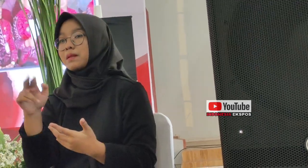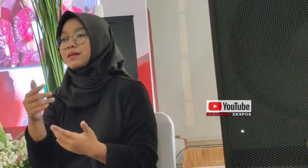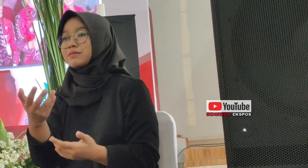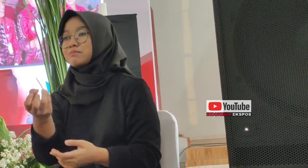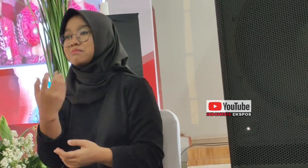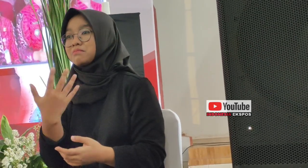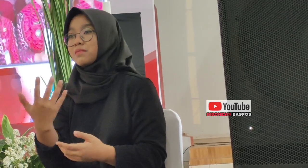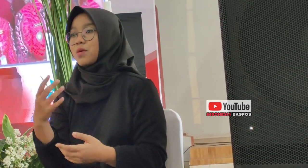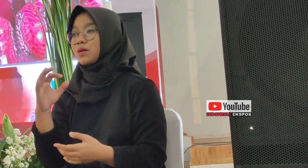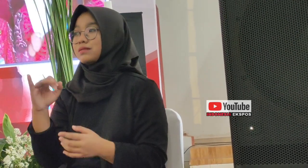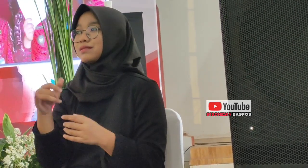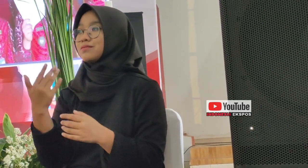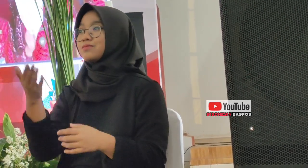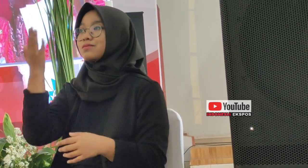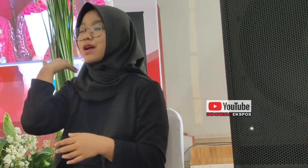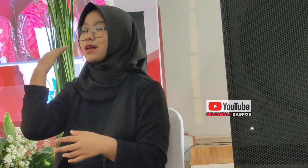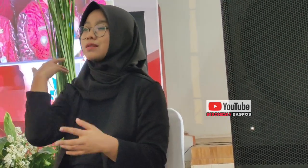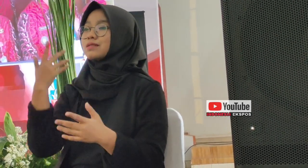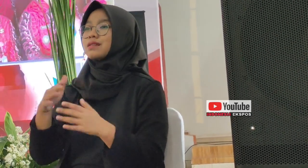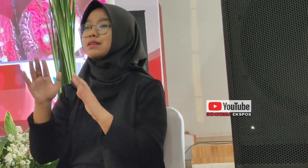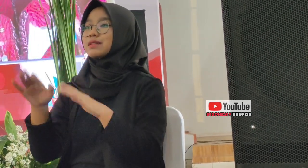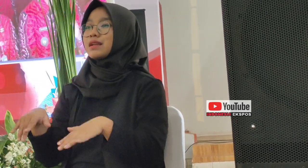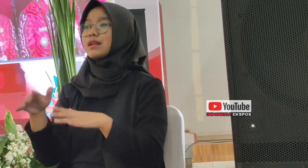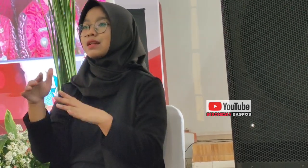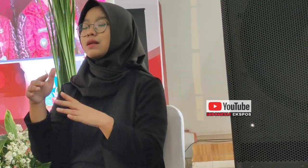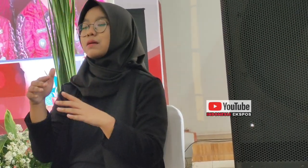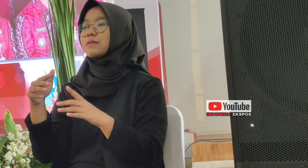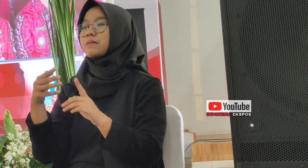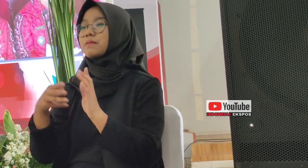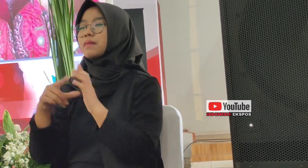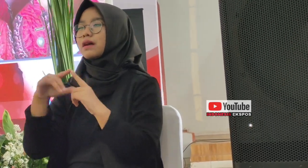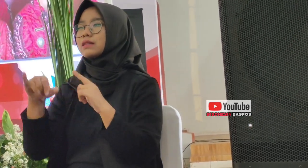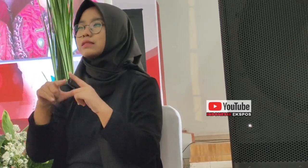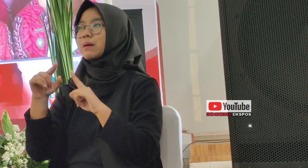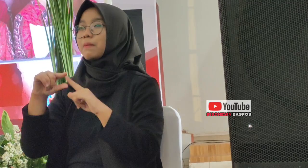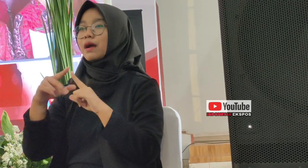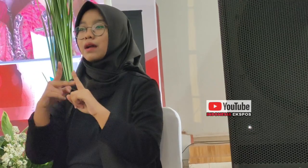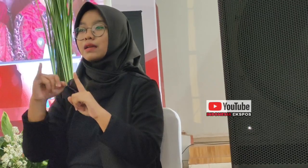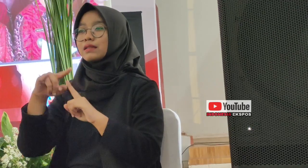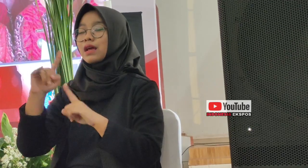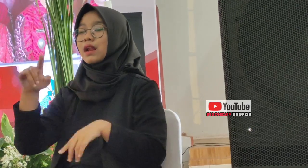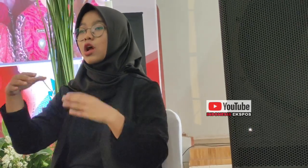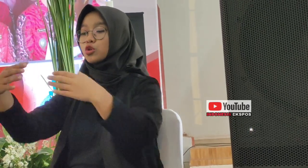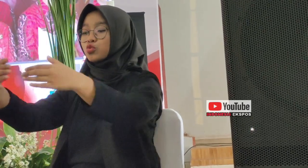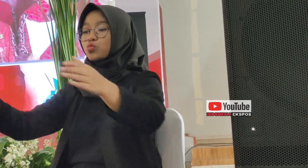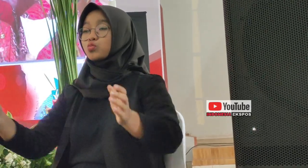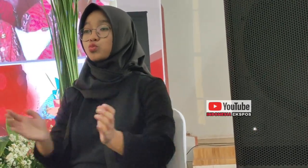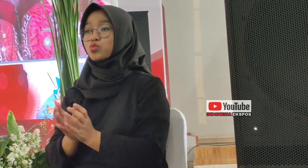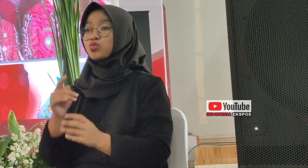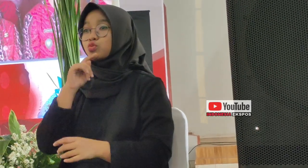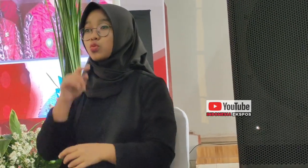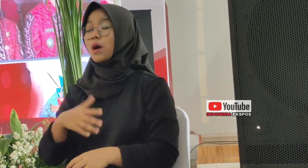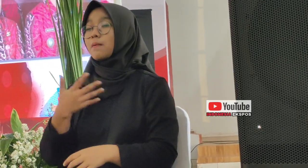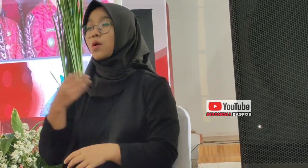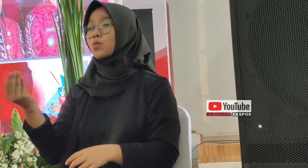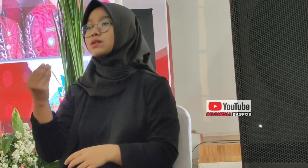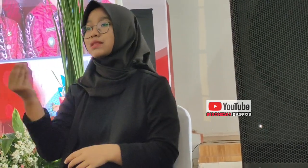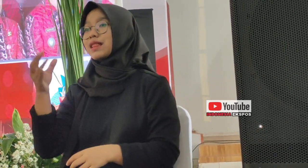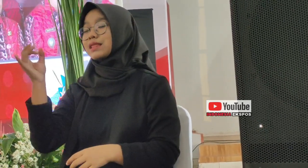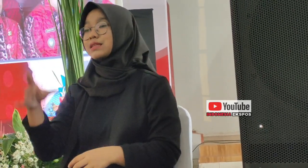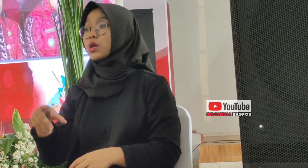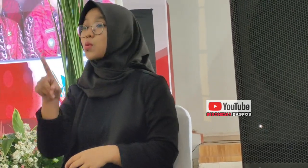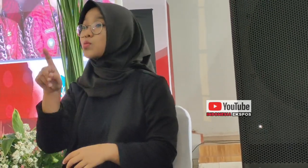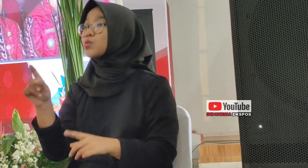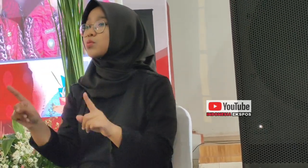punya peninggalan zaman Majapahit, sumur yang tua. Yeah. Tentu kami akan membuat wisata desa. Okay.